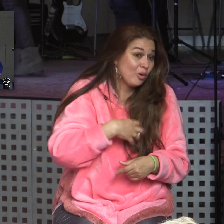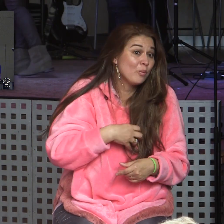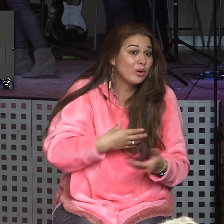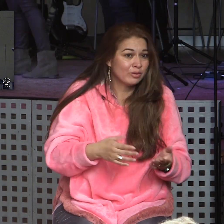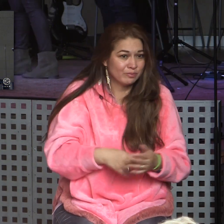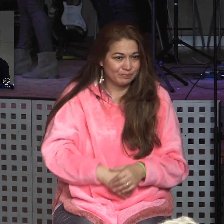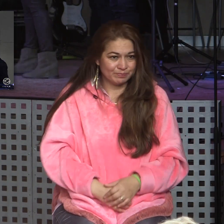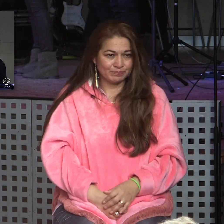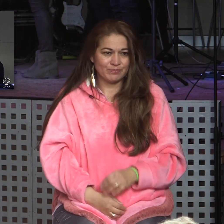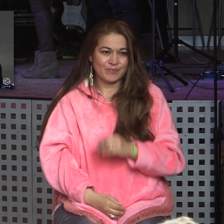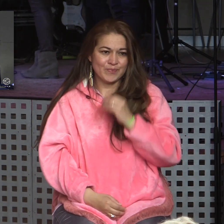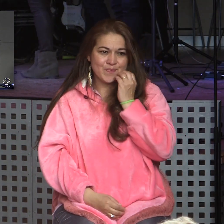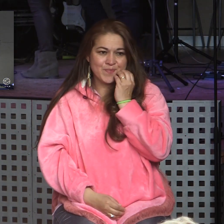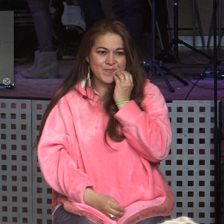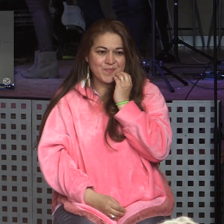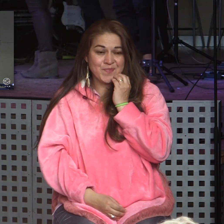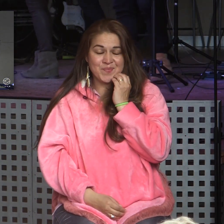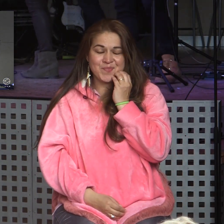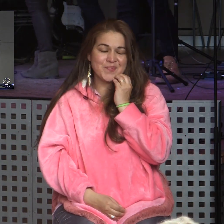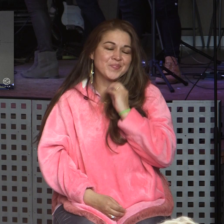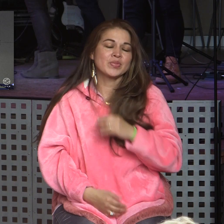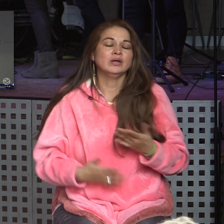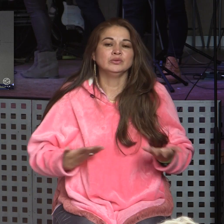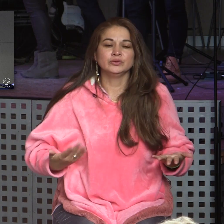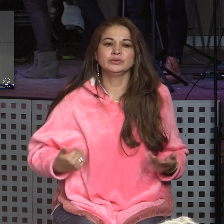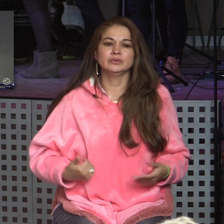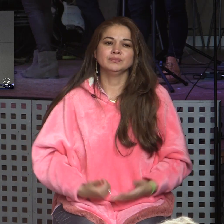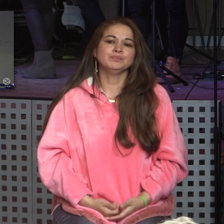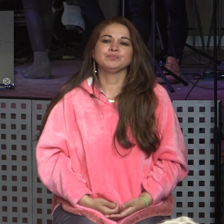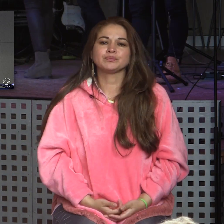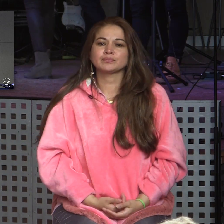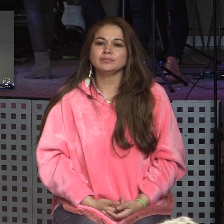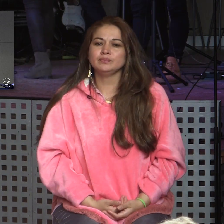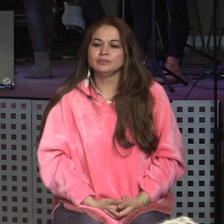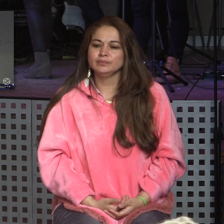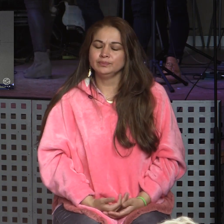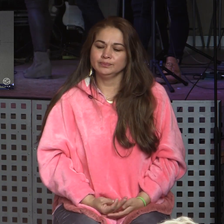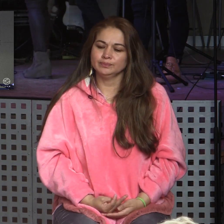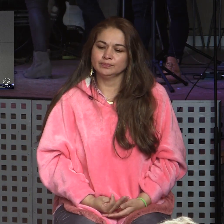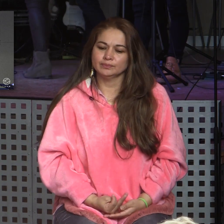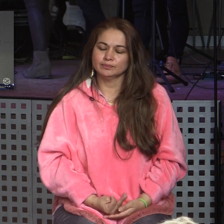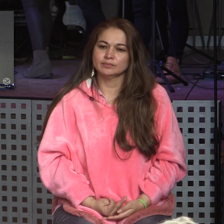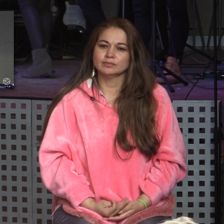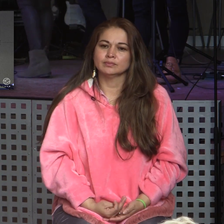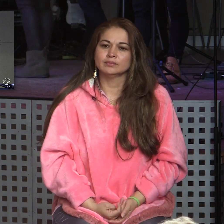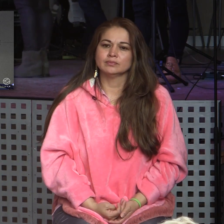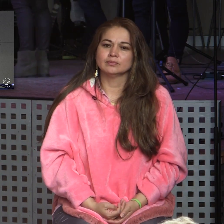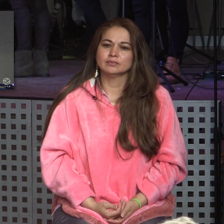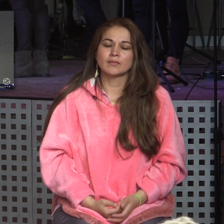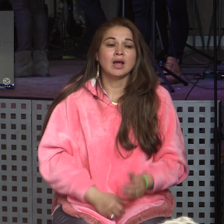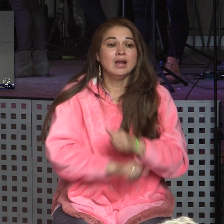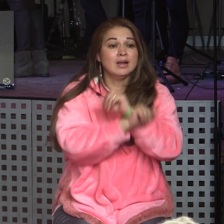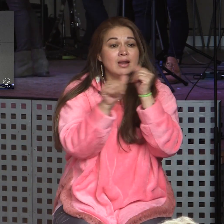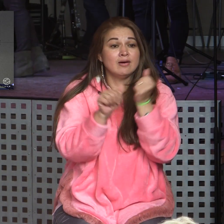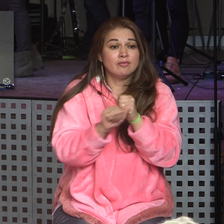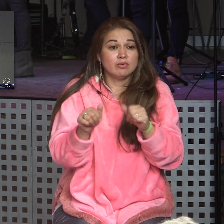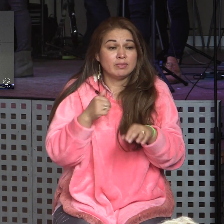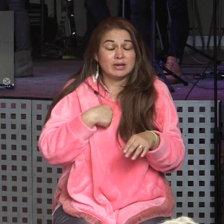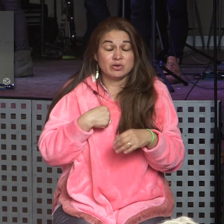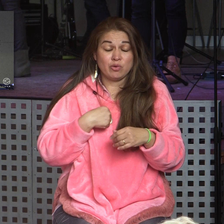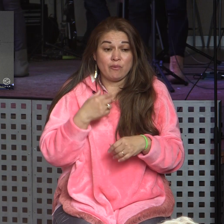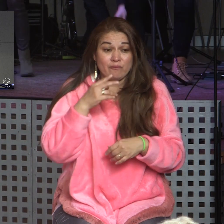Moisés. Es decir, la manera de yo poder ver es a través de la